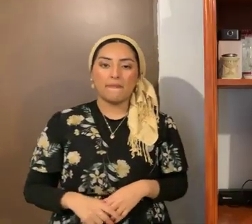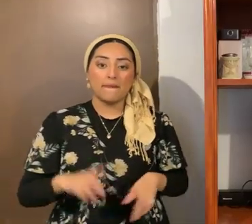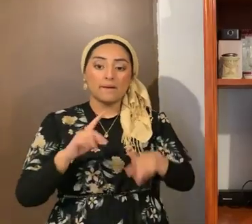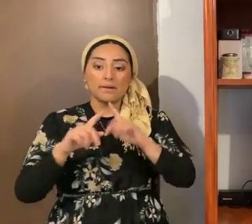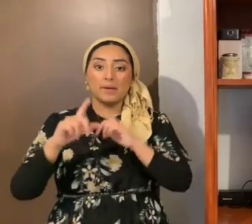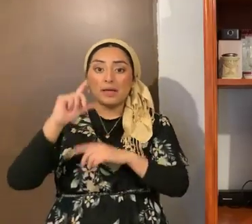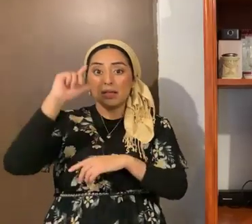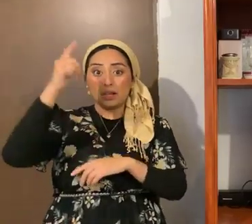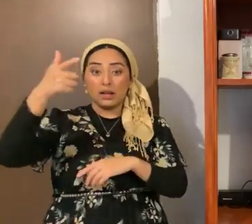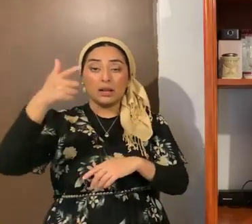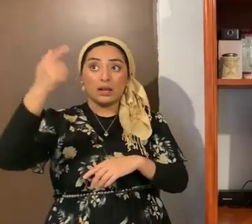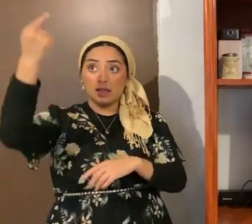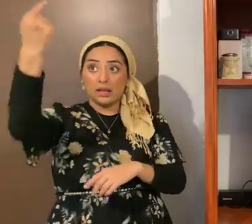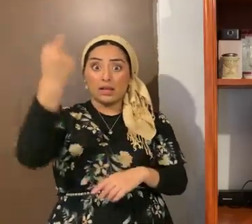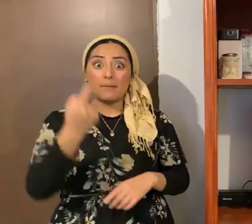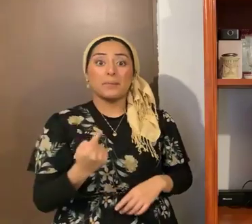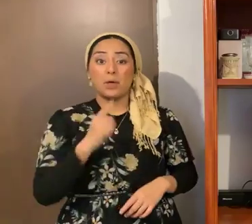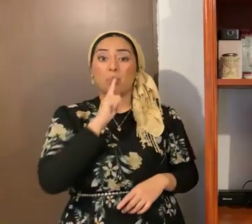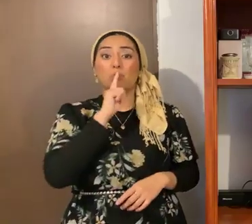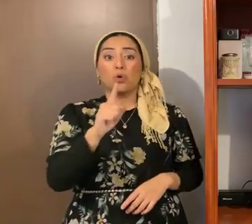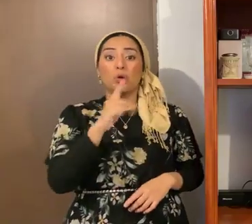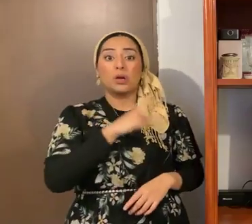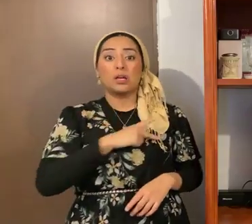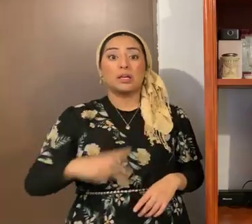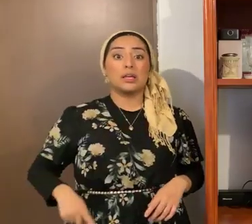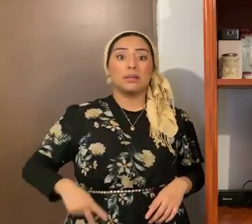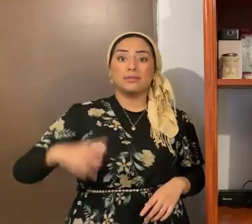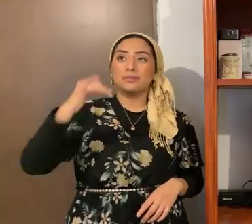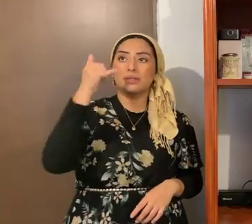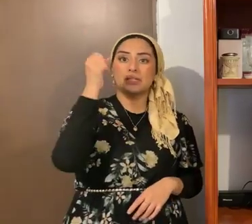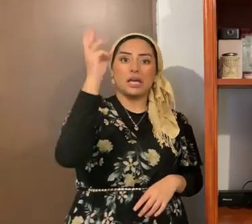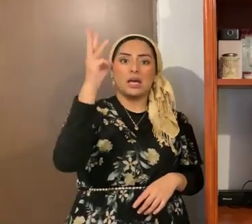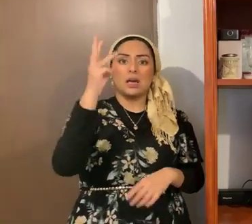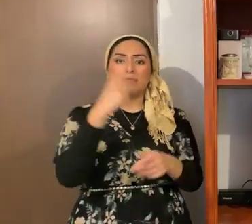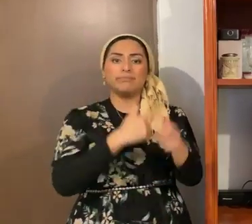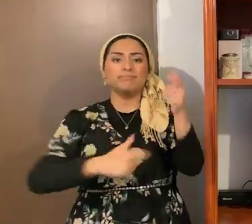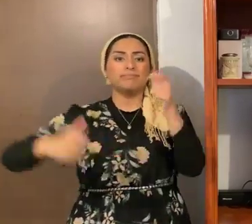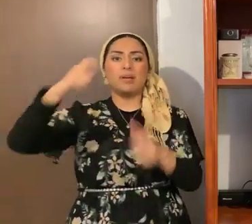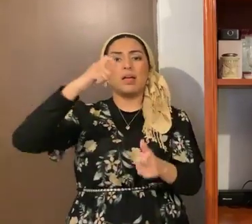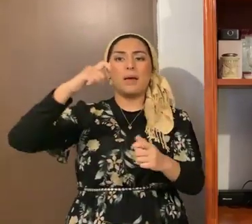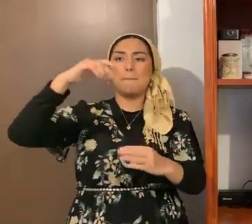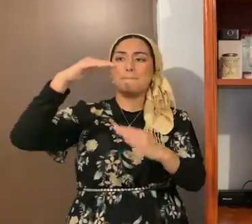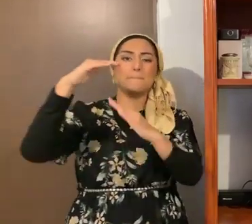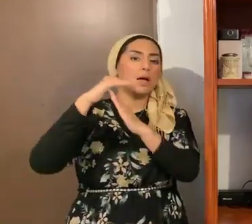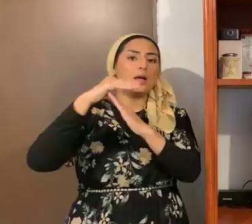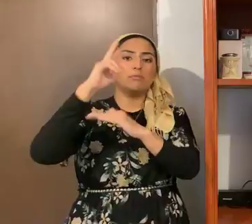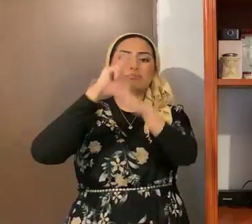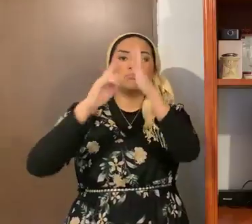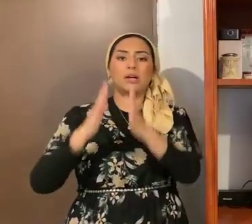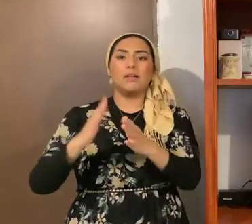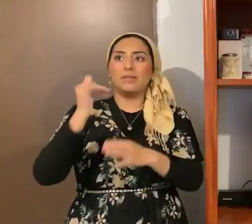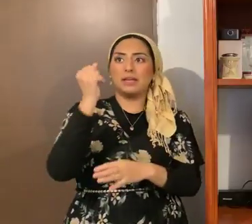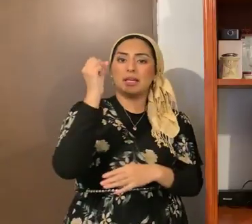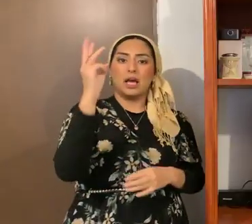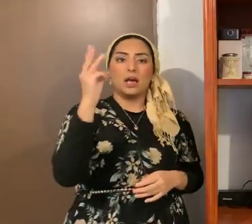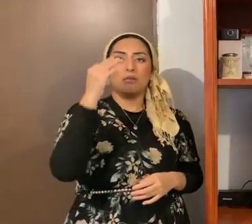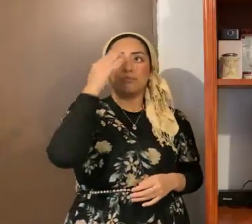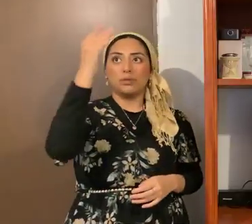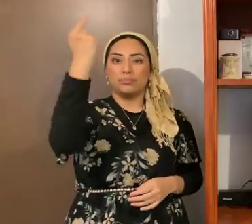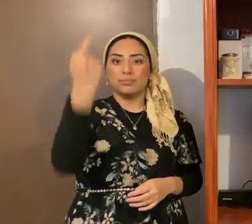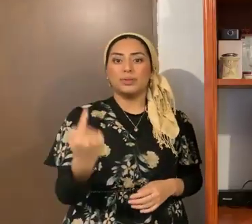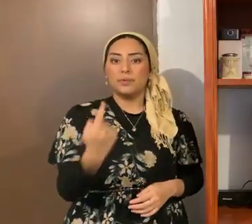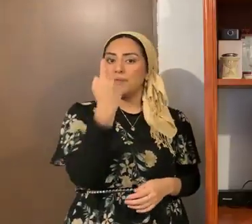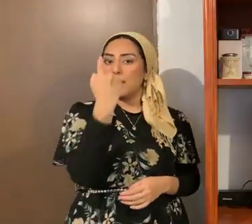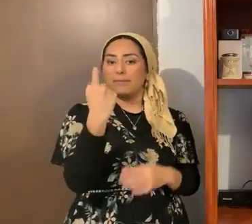Pero después vendrá el rey de reyes, Yahshua, y el profeta de profetas, Yahshua, Hamashiach. Entonces, y no se